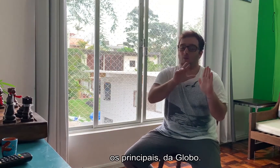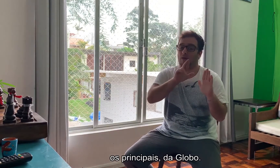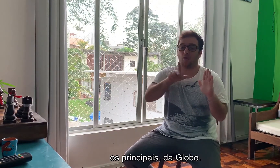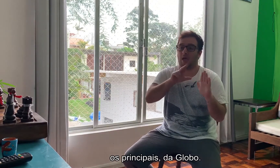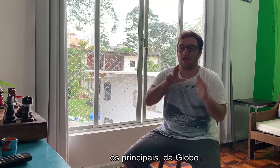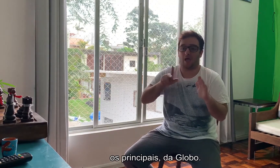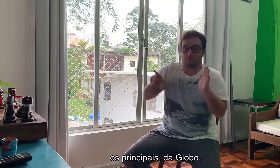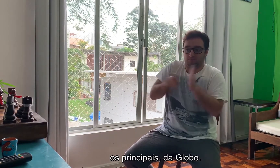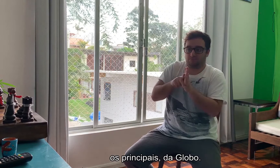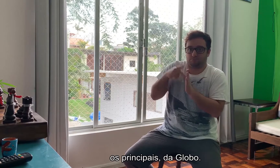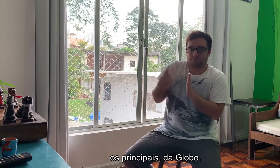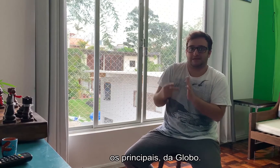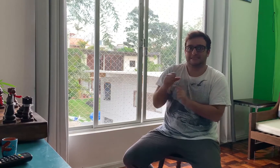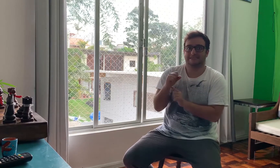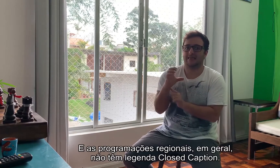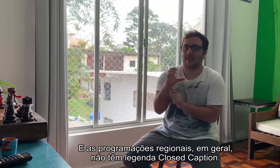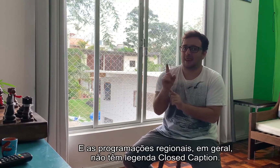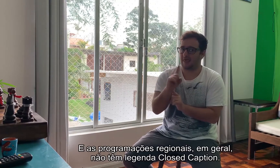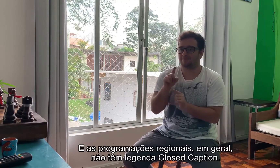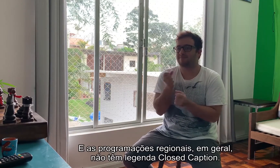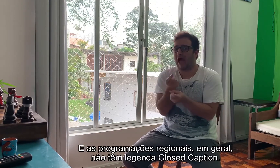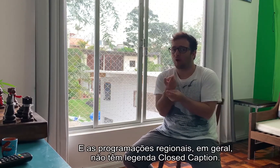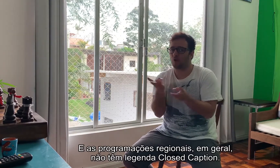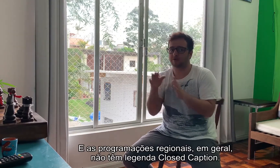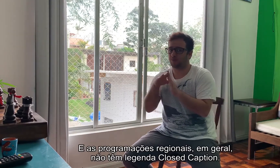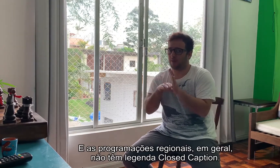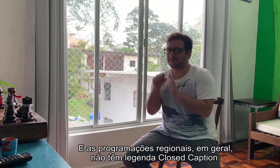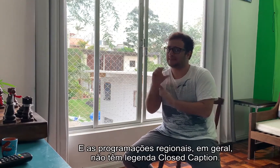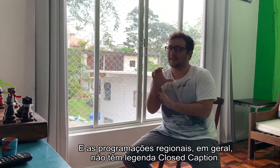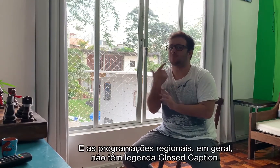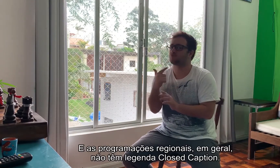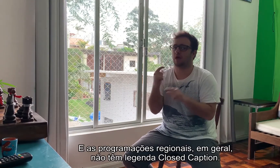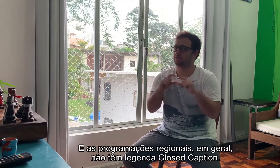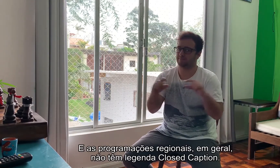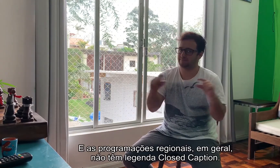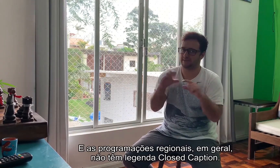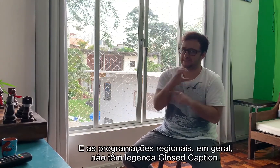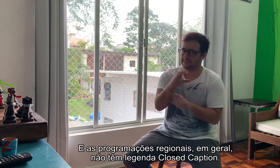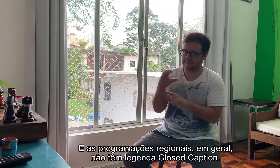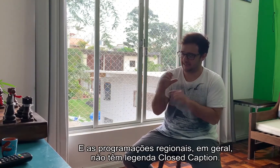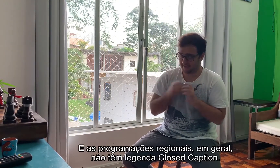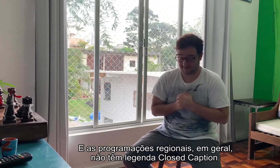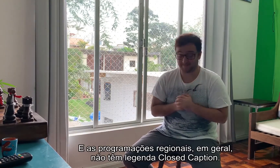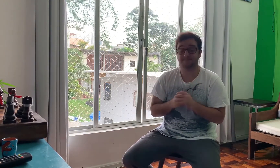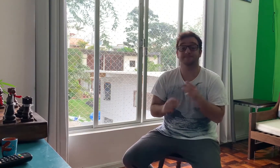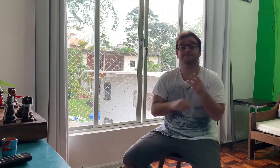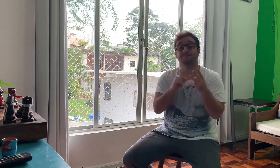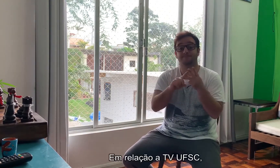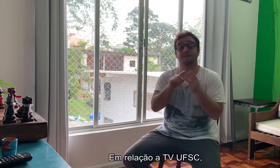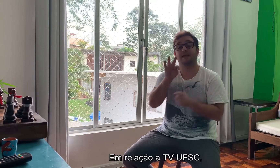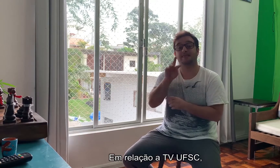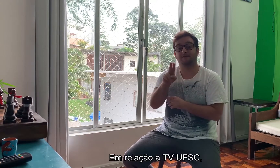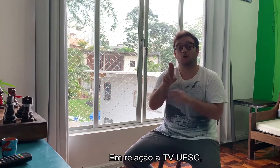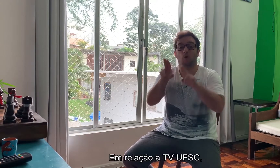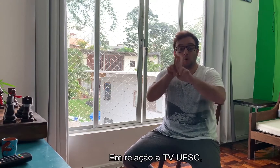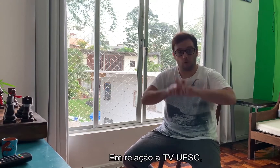os principais da Globo e as programações regionais em geral não tem legendas closed caption em